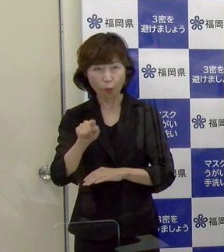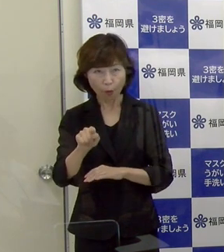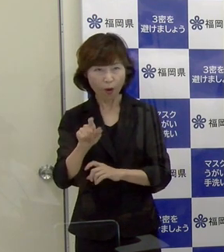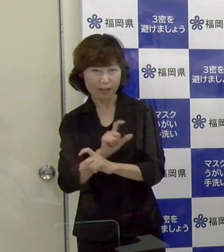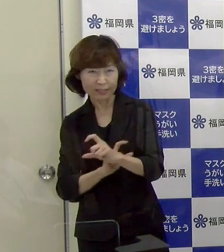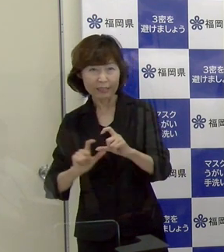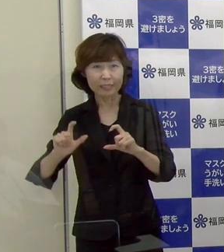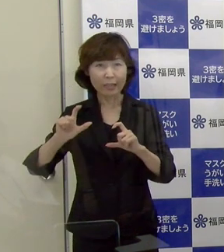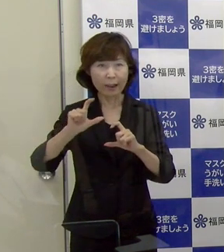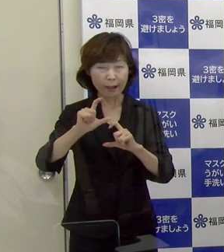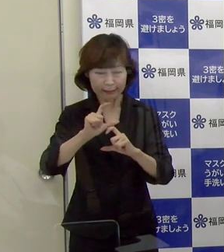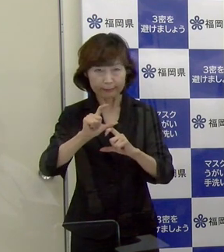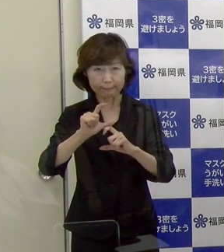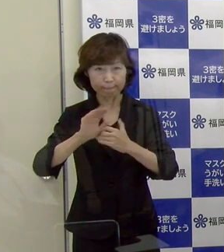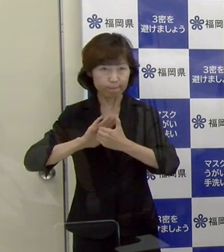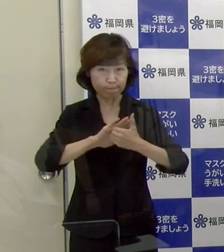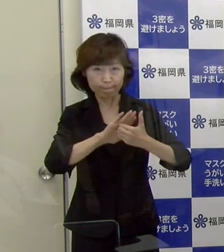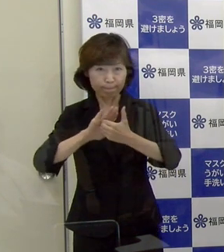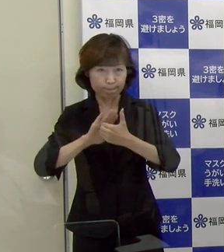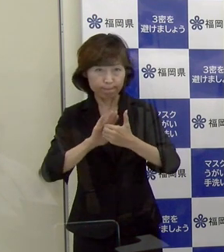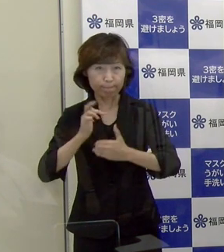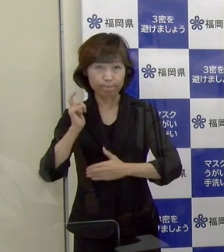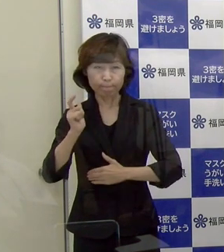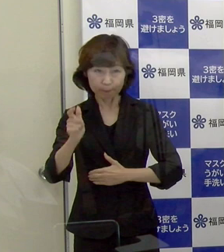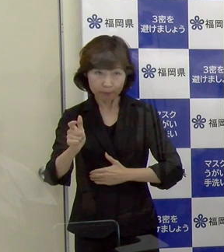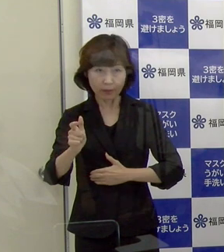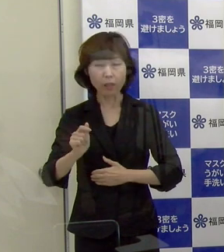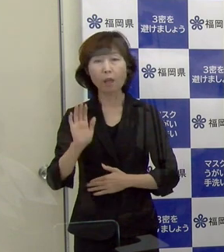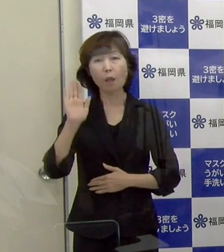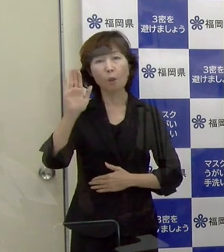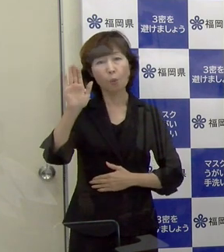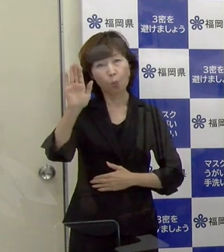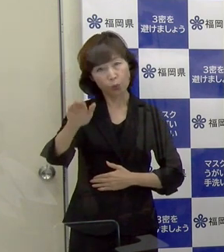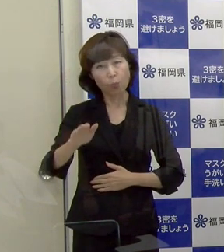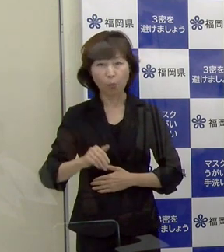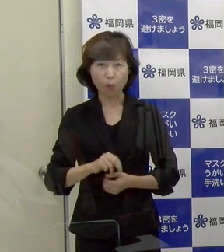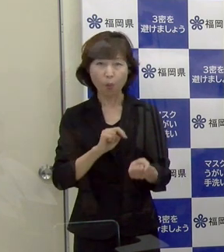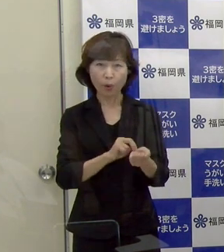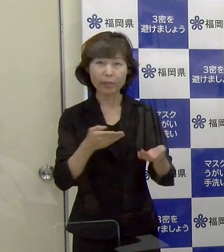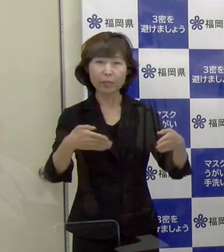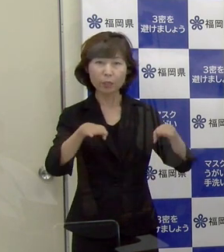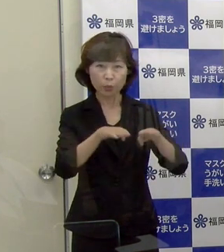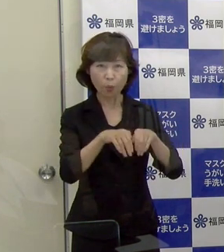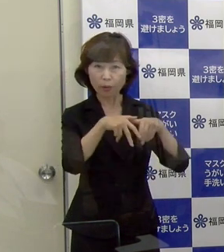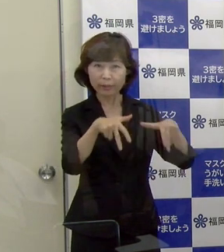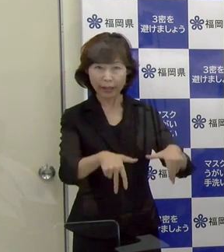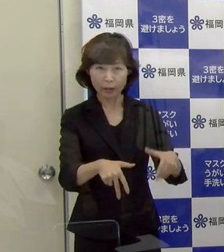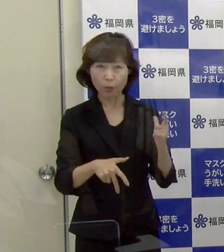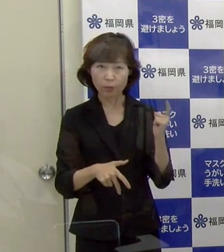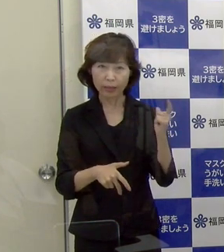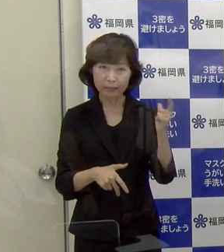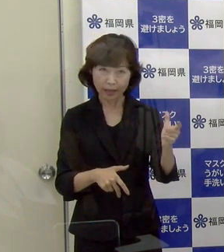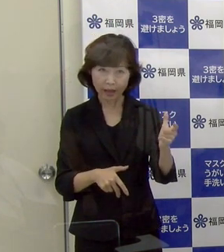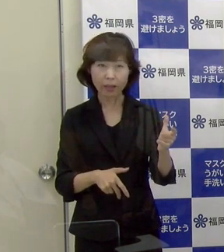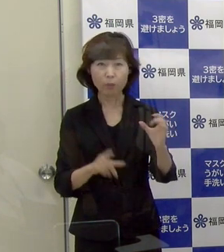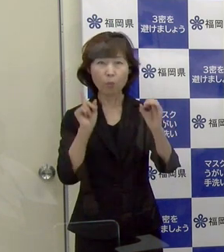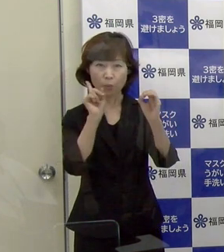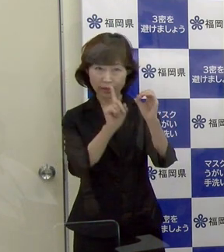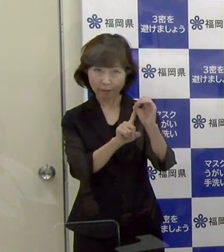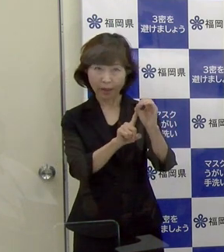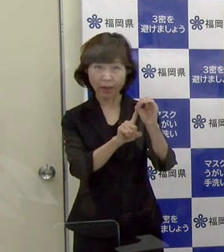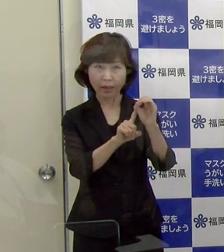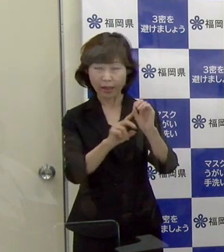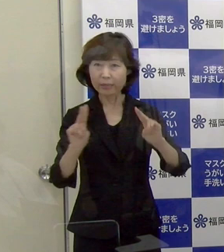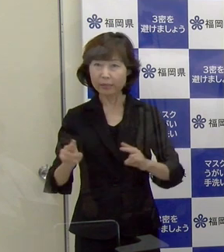の感染防止対策の徹底等今後とも医療提供体制を確保していくため